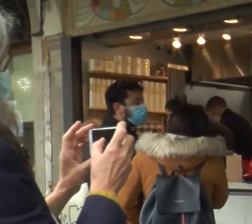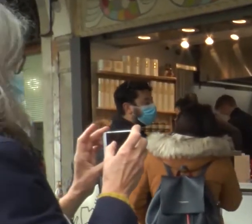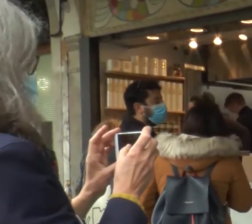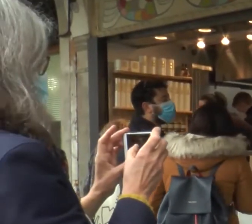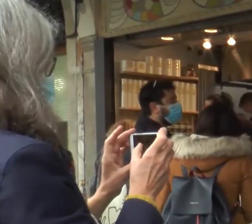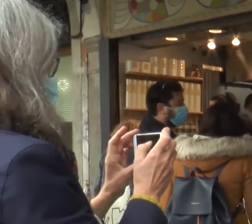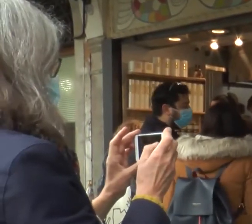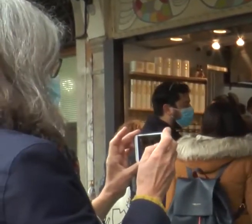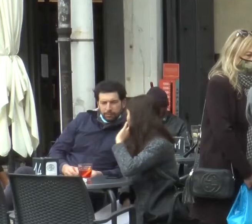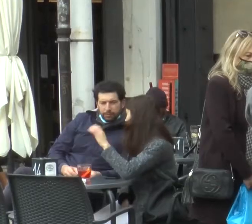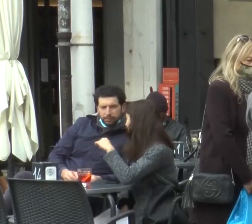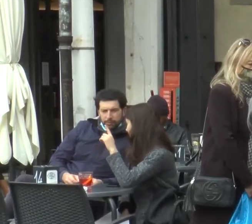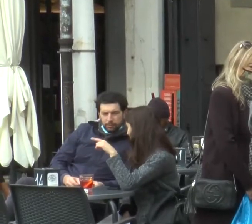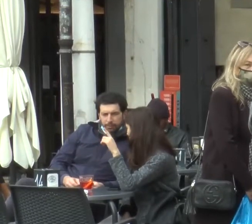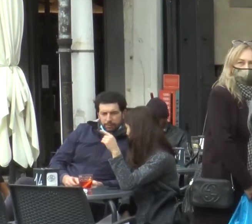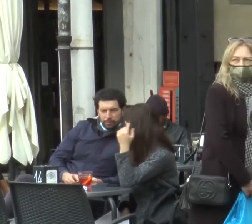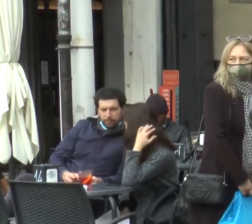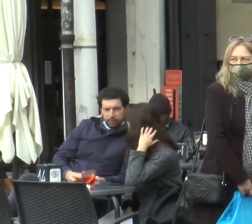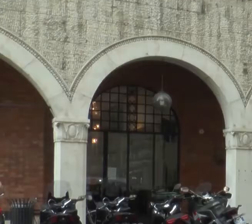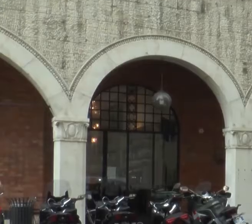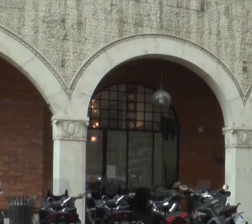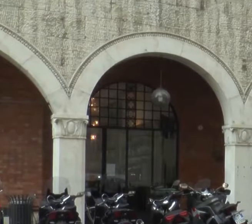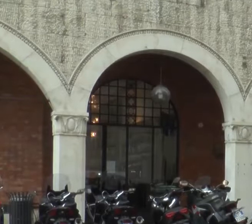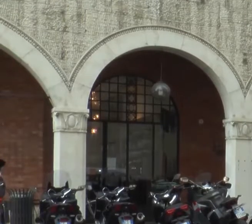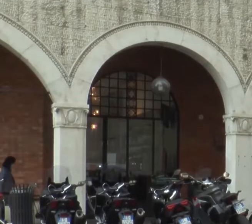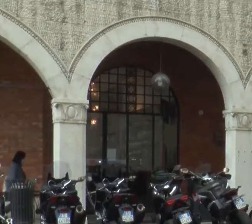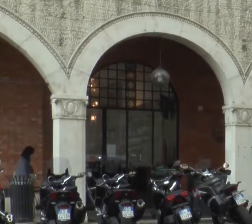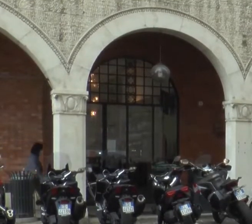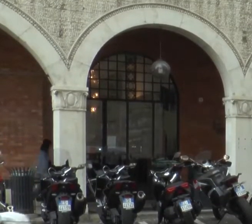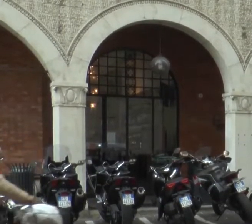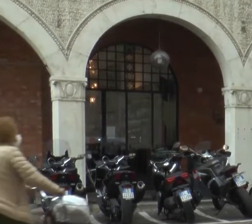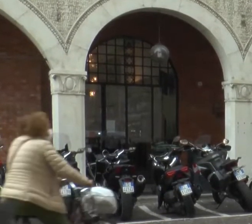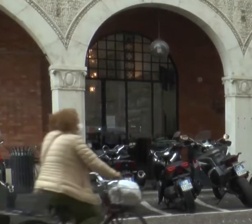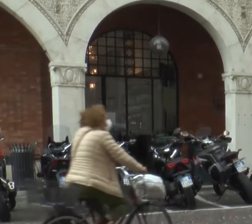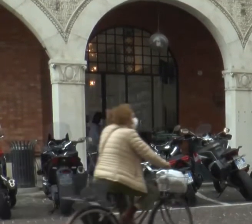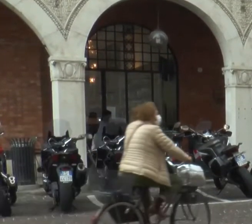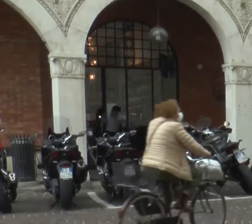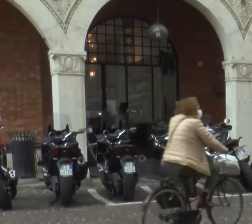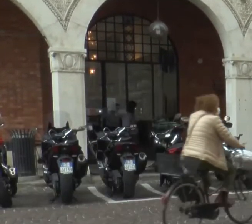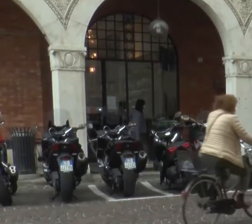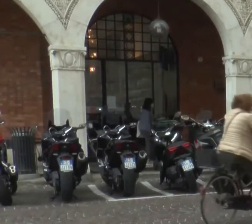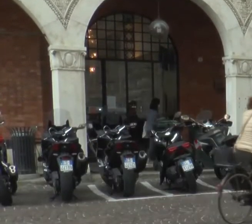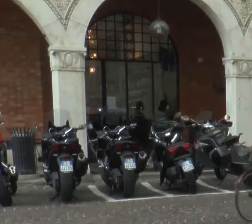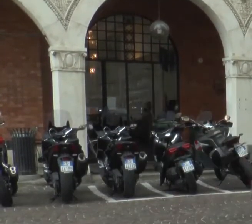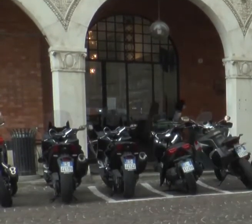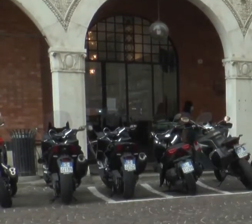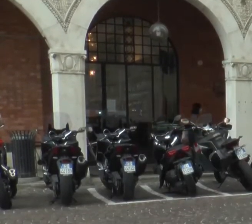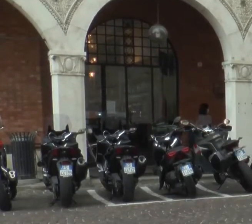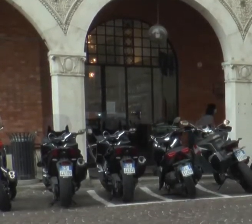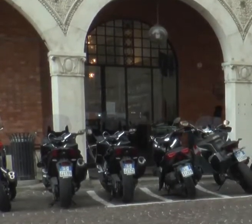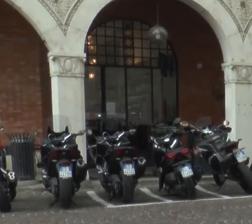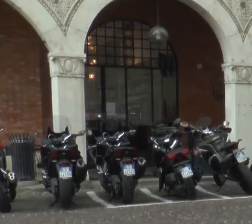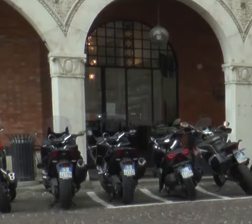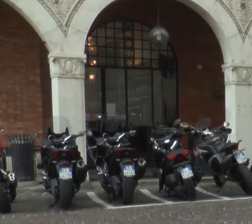fine settimana, si debba intervenire, ma servono i ristori se si chiude tutto o quasi, come pare voler fare l'esecutivo di Palazzo